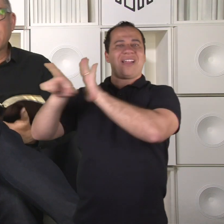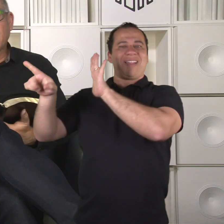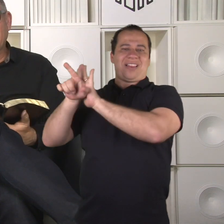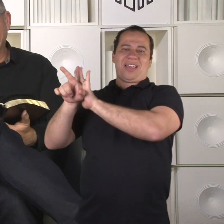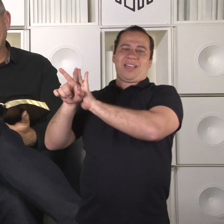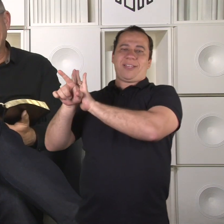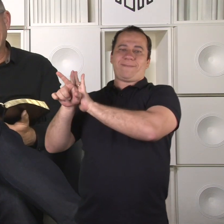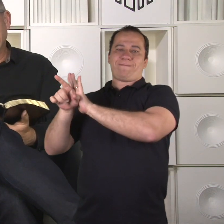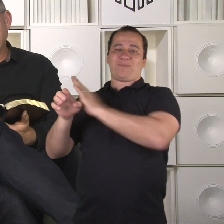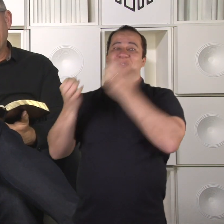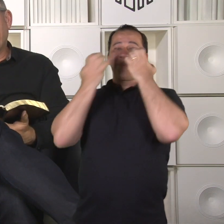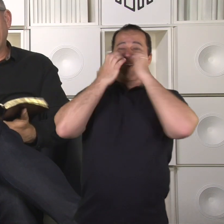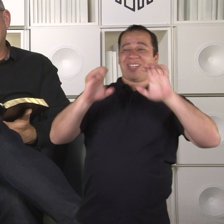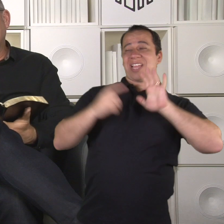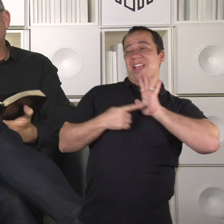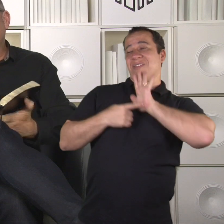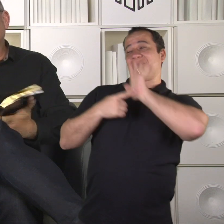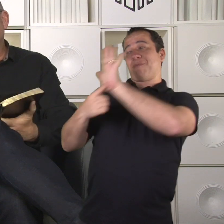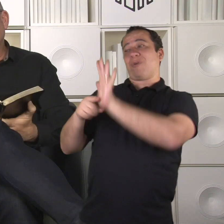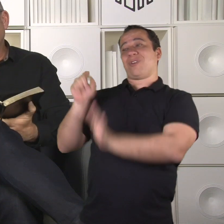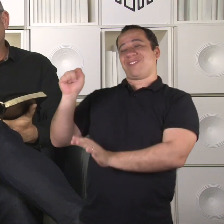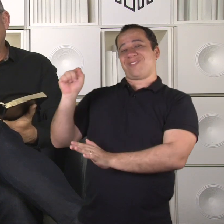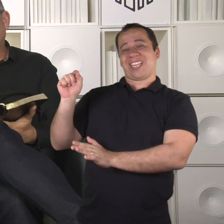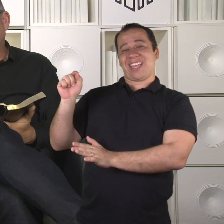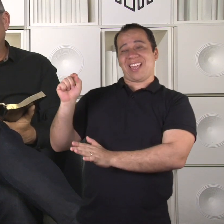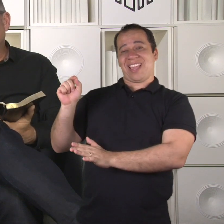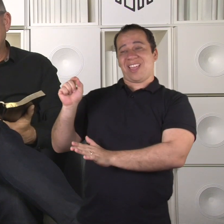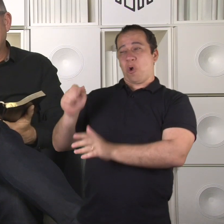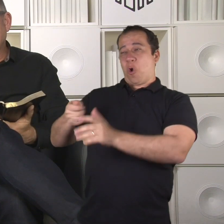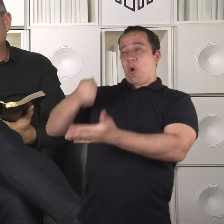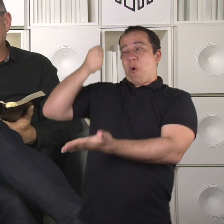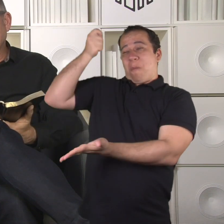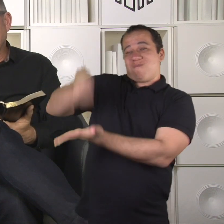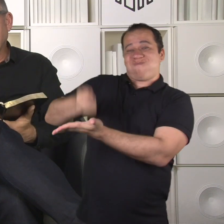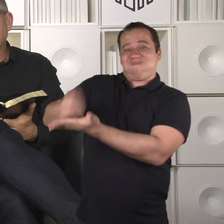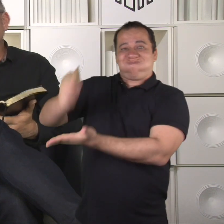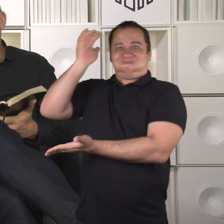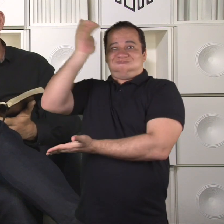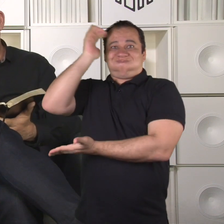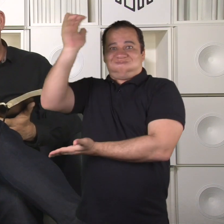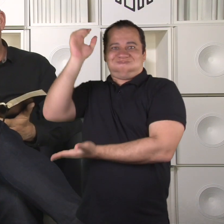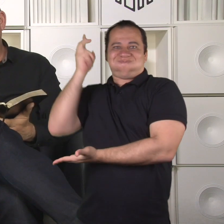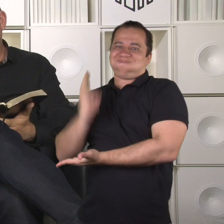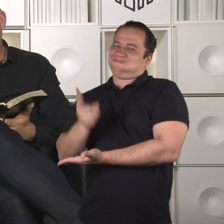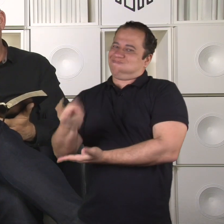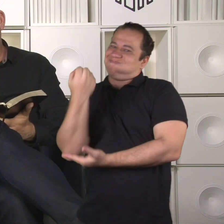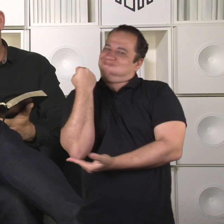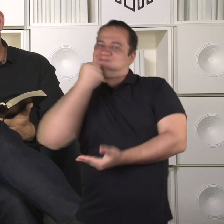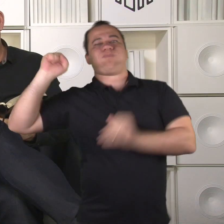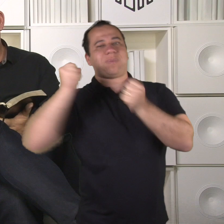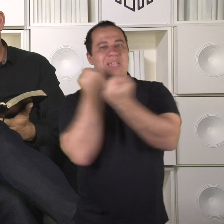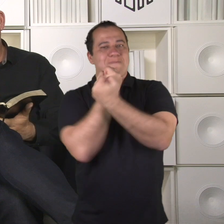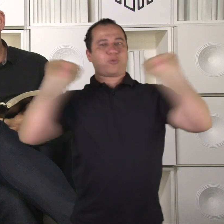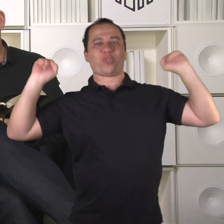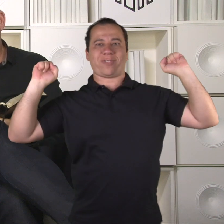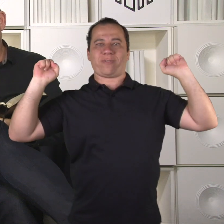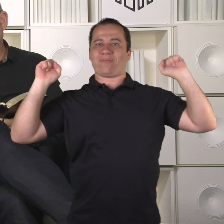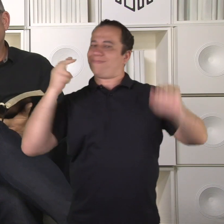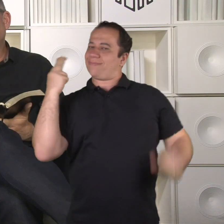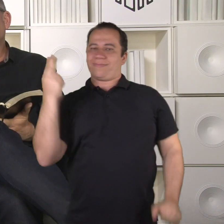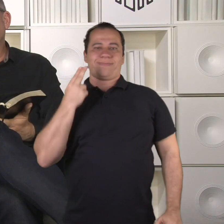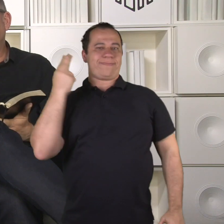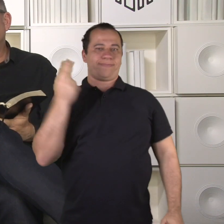não funciona. Porque ninguém consegue cumprir a lei de Deus. O apóstolo Paulo, quando escreve a sua carta aos